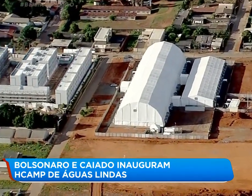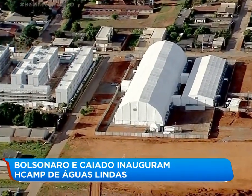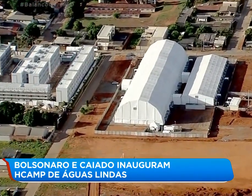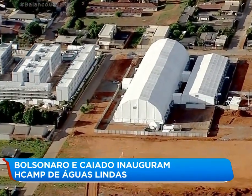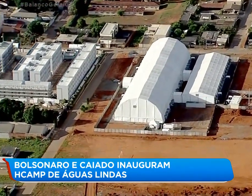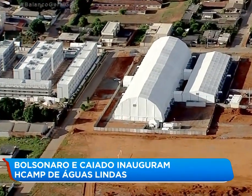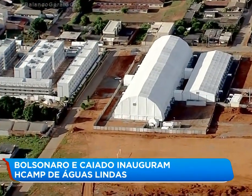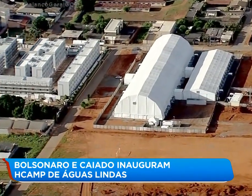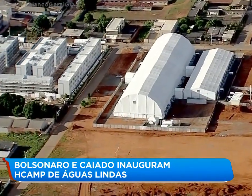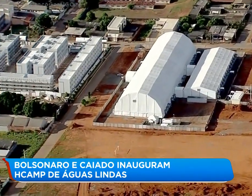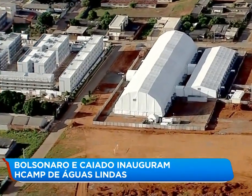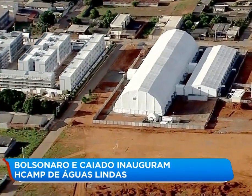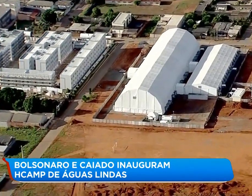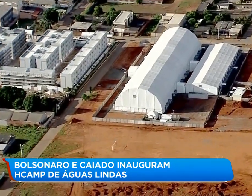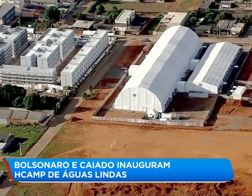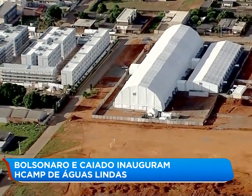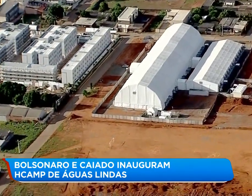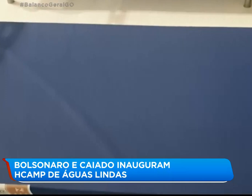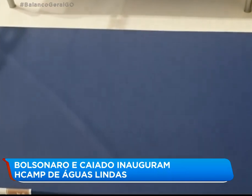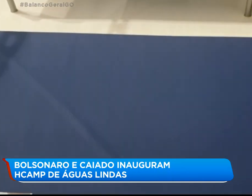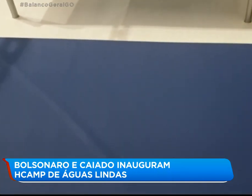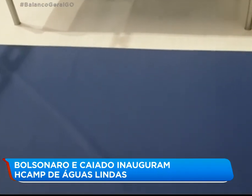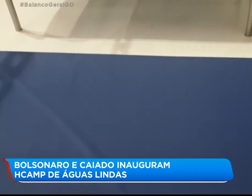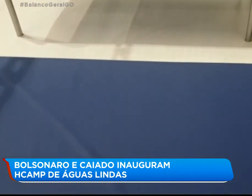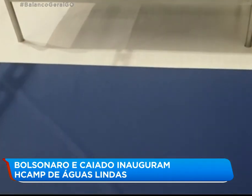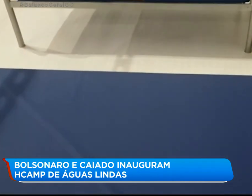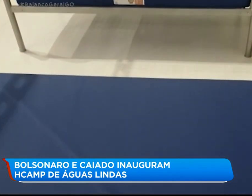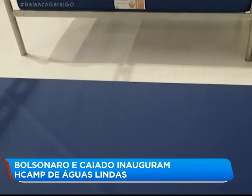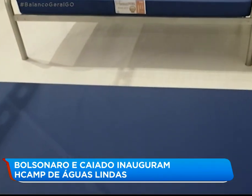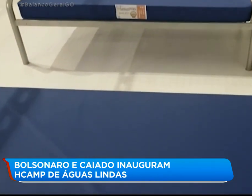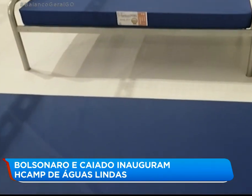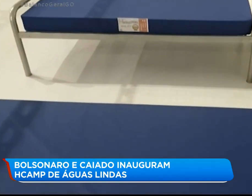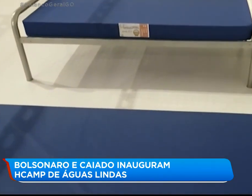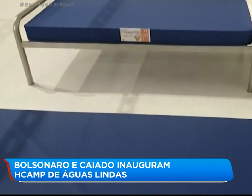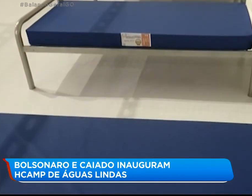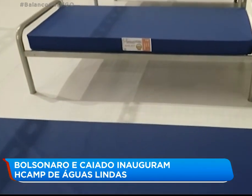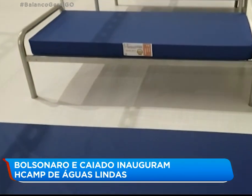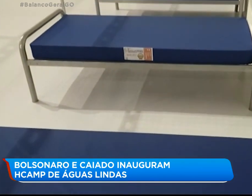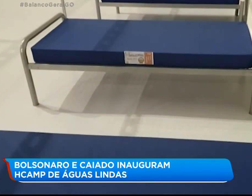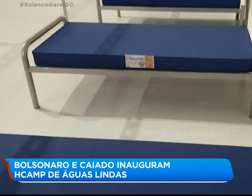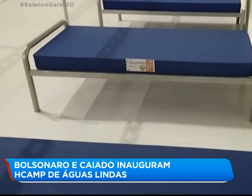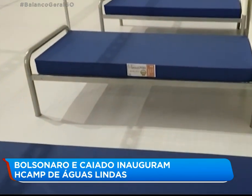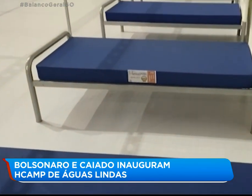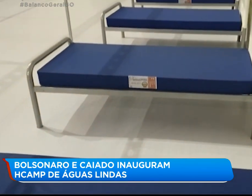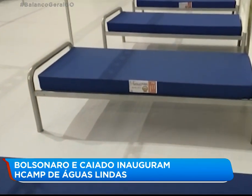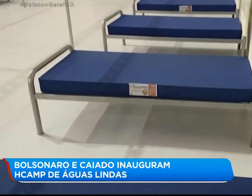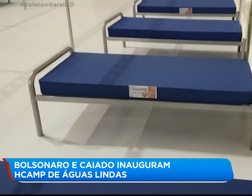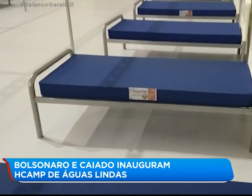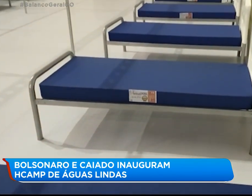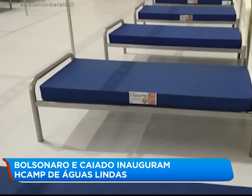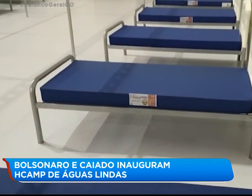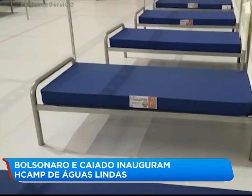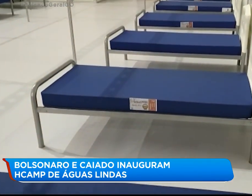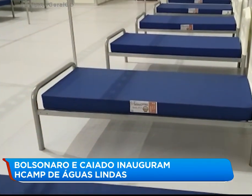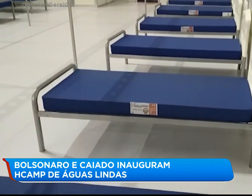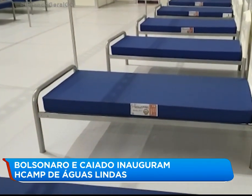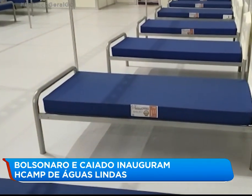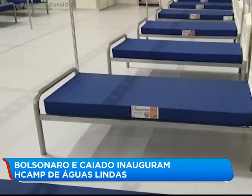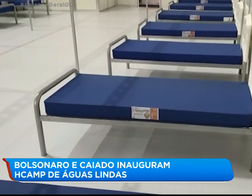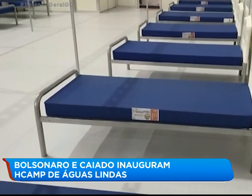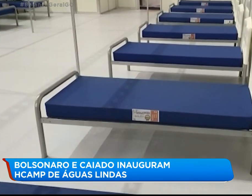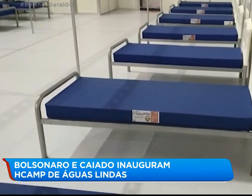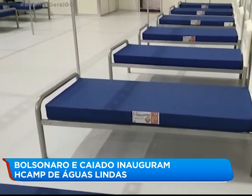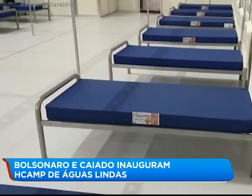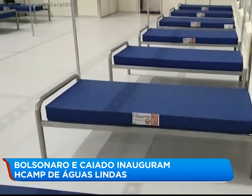200 leitos, mas vai começar a funcionar com 60 vagas, 20 de UTI. A unidade foi construída pelo governo federal